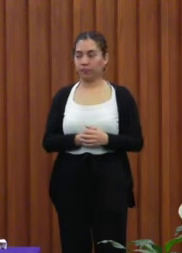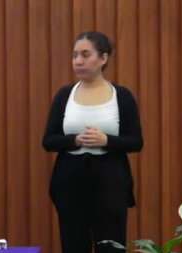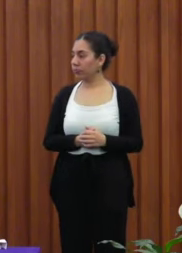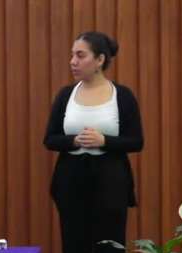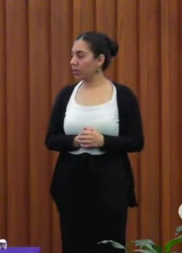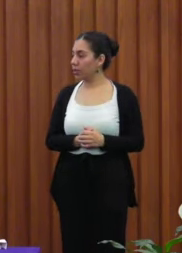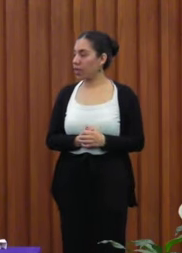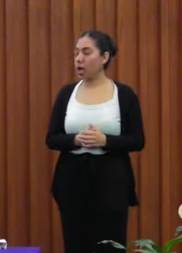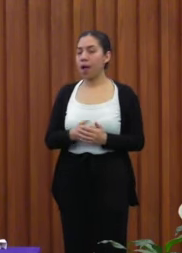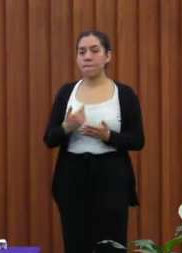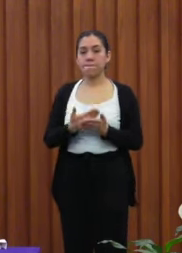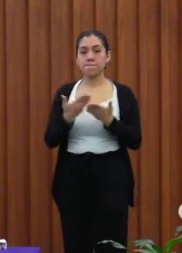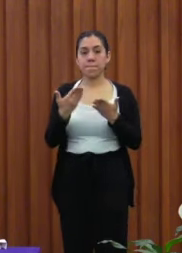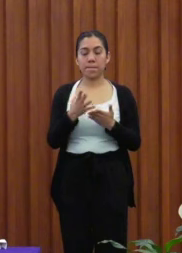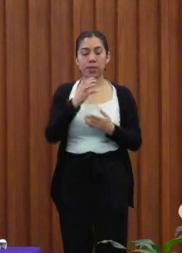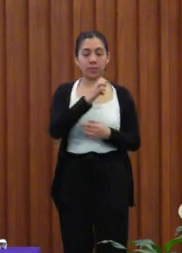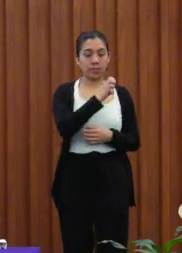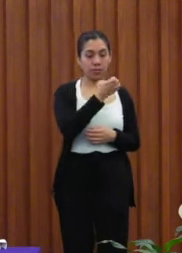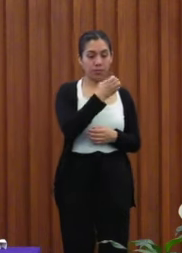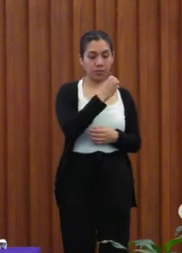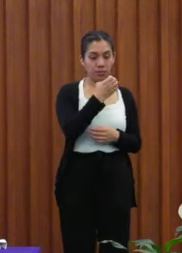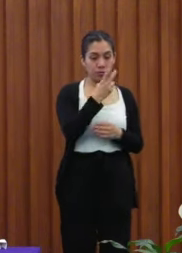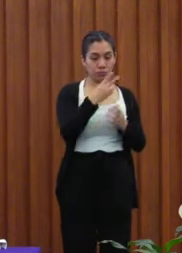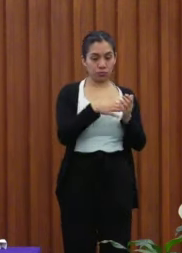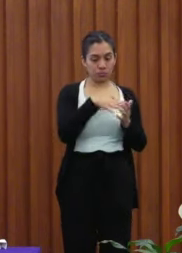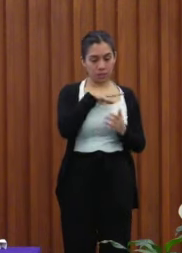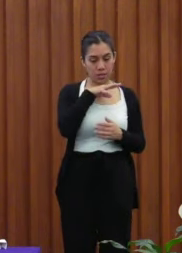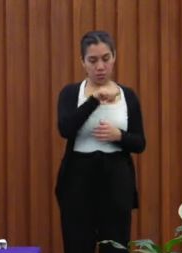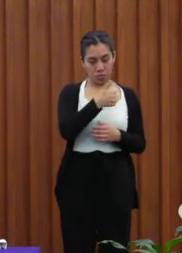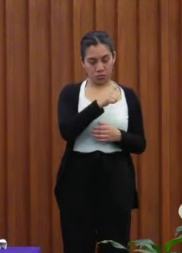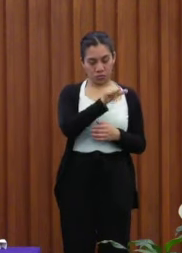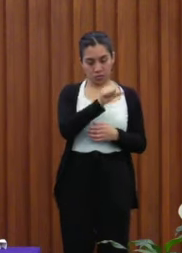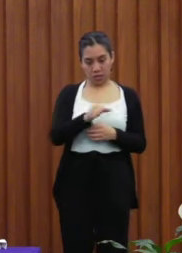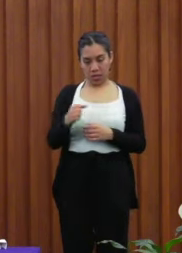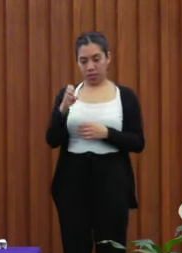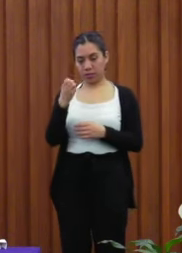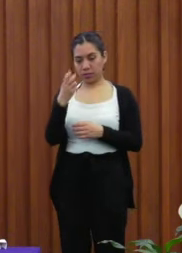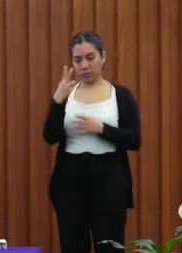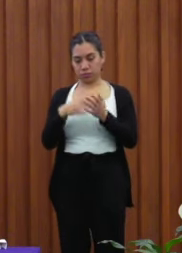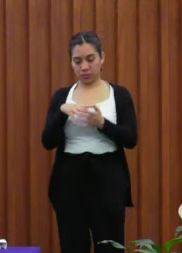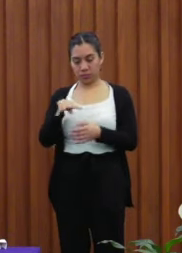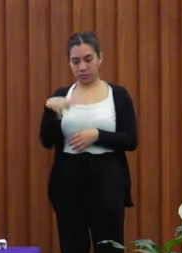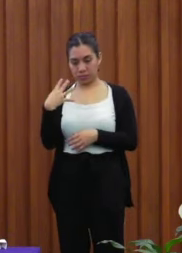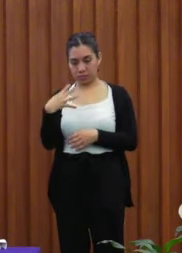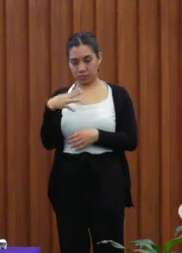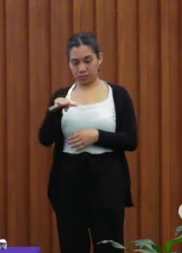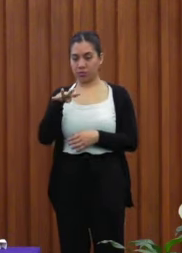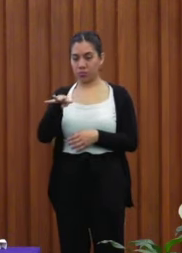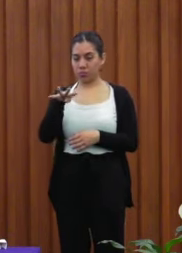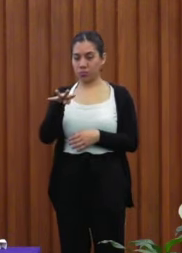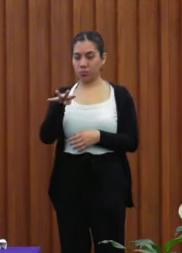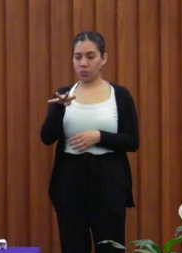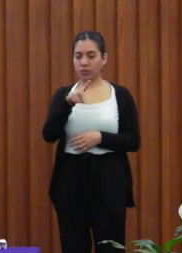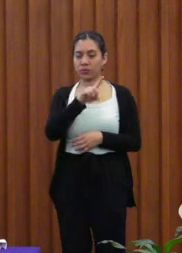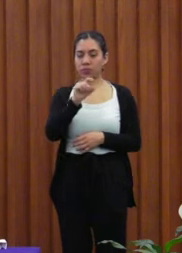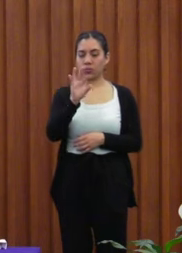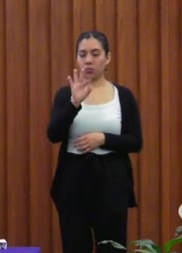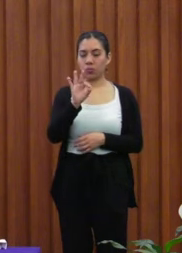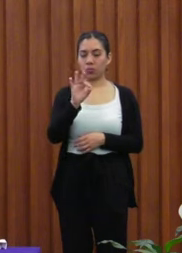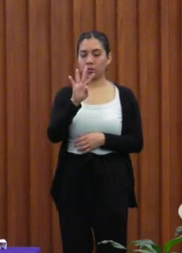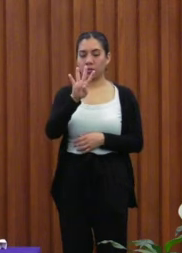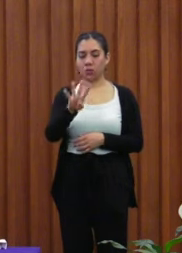enero del 2012 a marzo del 2019, la Comisión ha atendido 194 quejas calificadas como